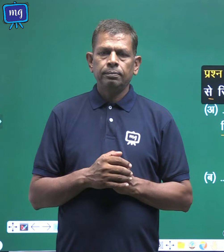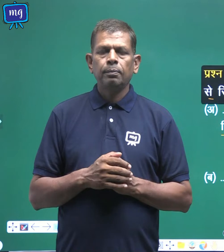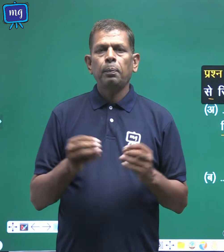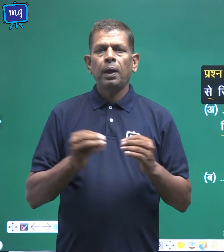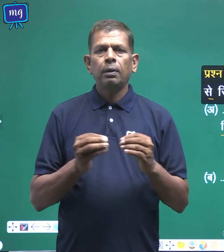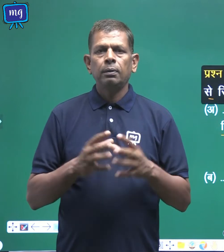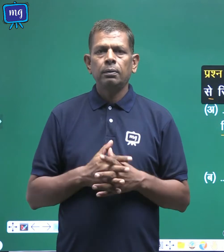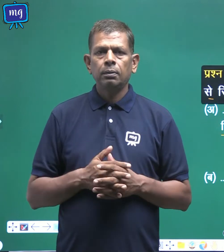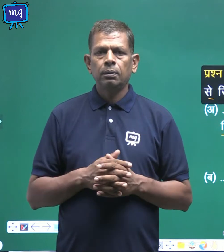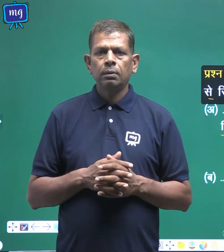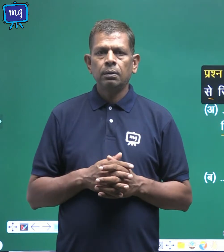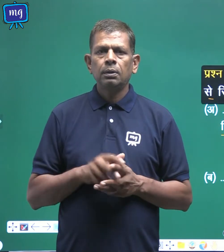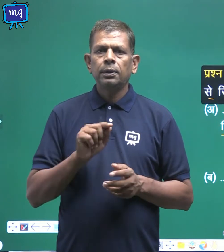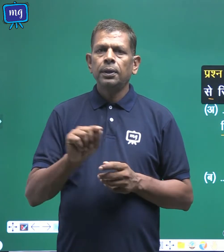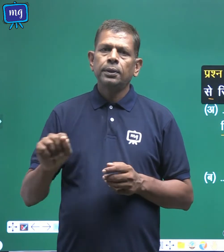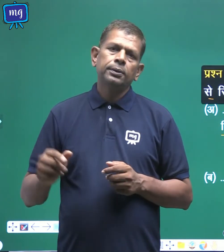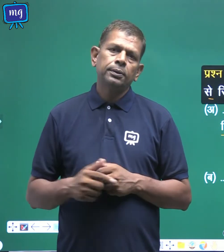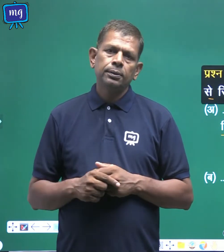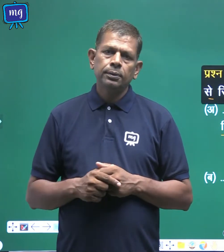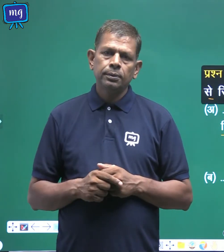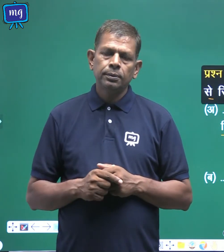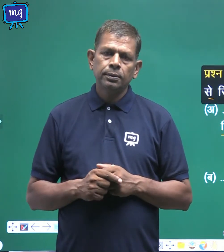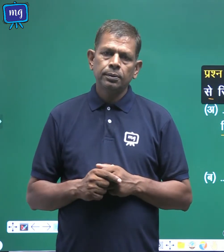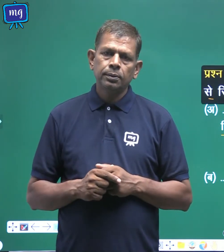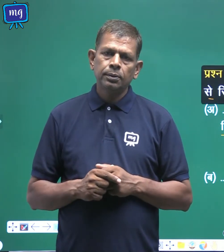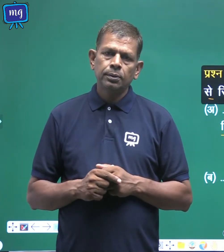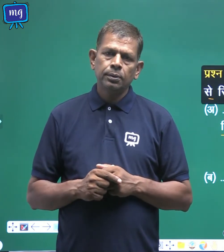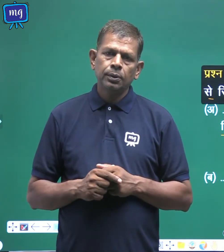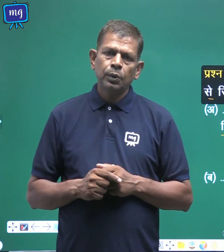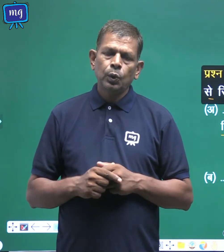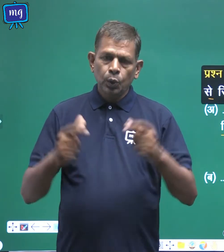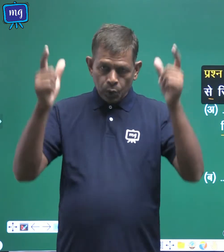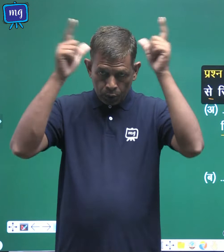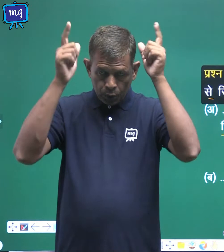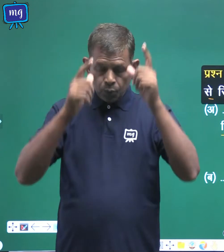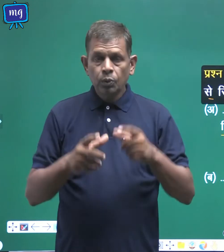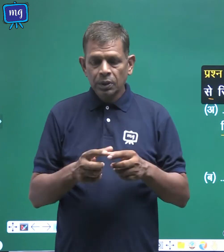ब, डैश जांतव तंतु हैं।